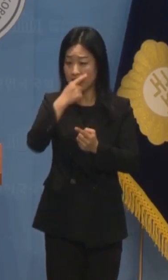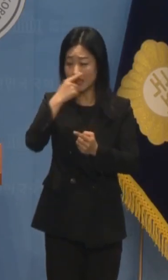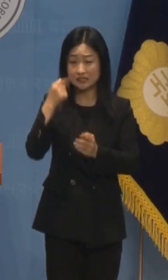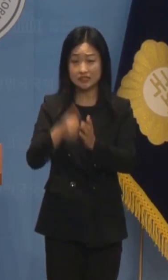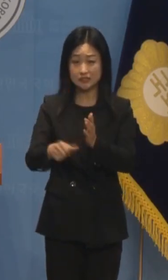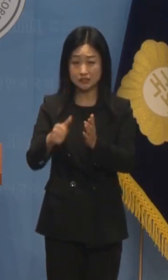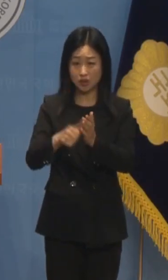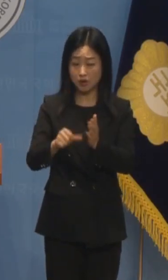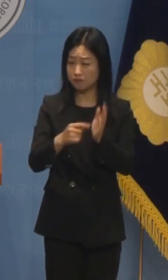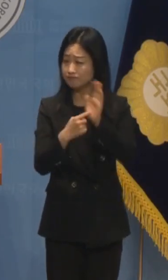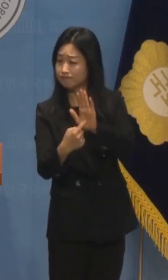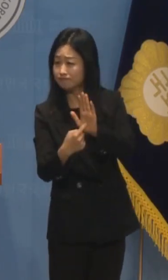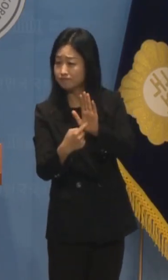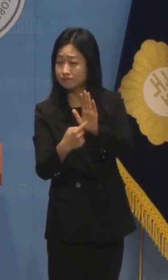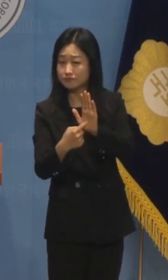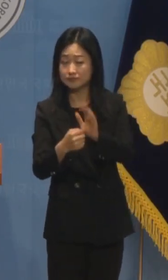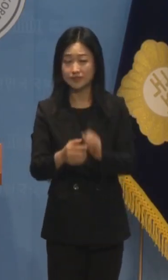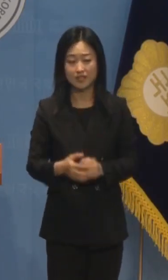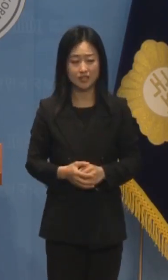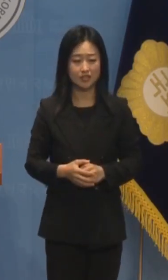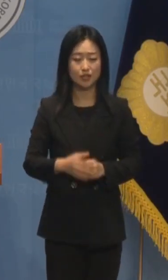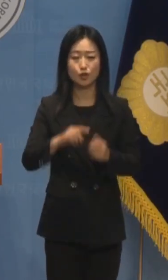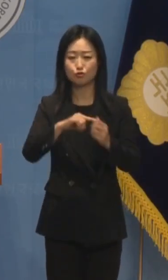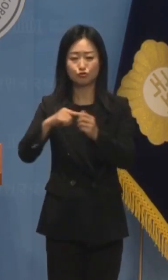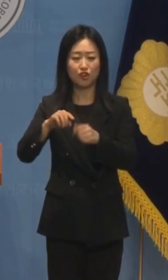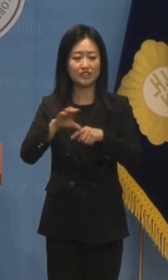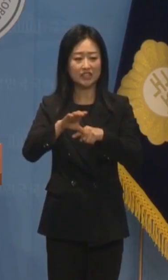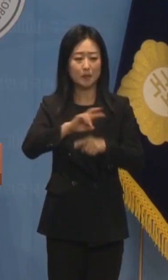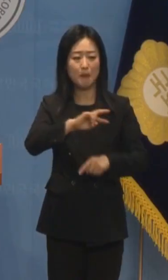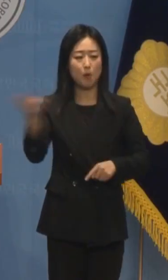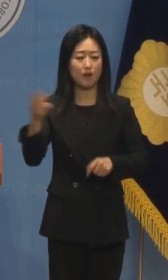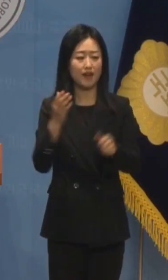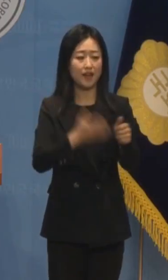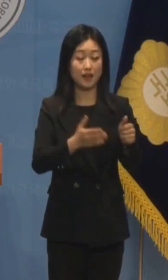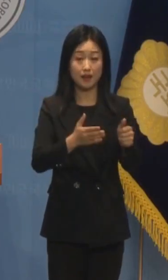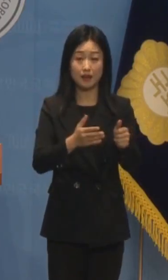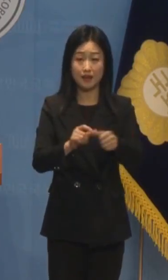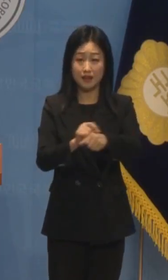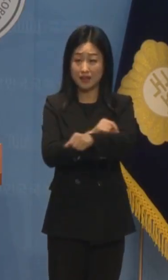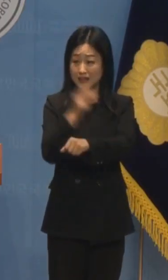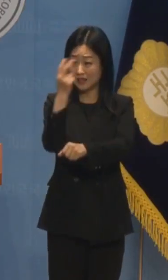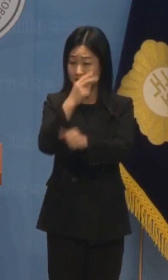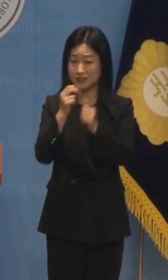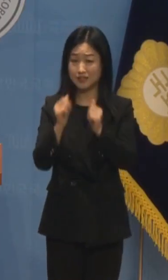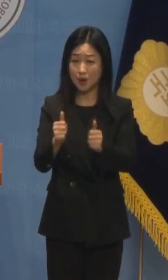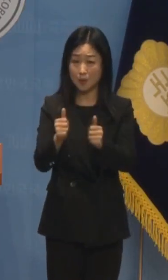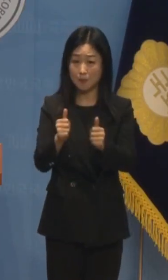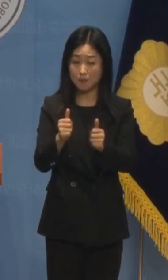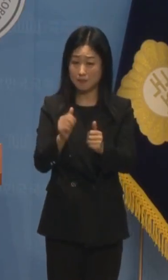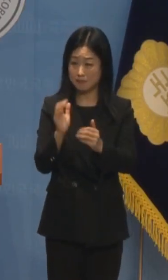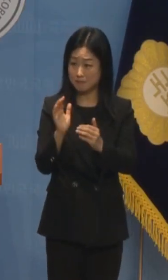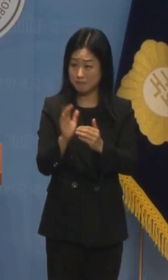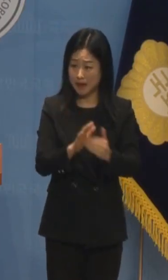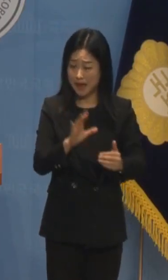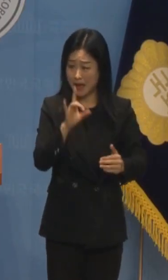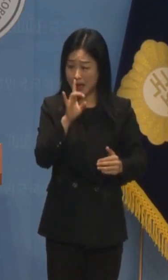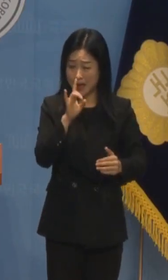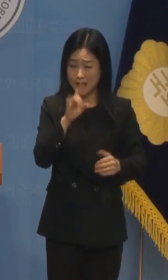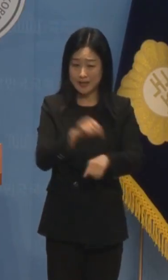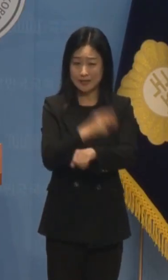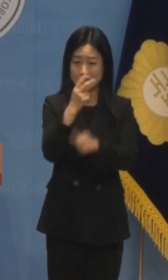앞에서도 국어사전을 바꿔야 한다고 우기더니 특검을 피할 수 없는 지경이 되자 특검